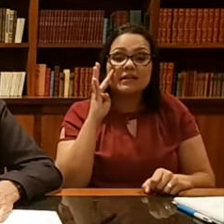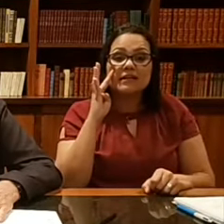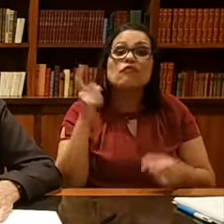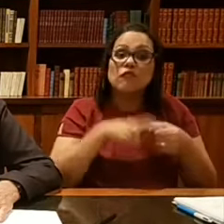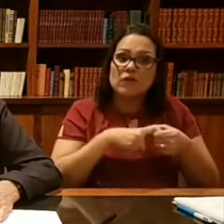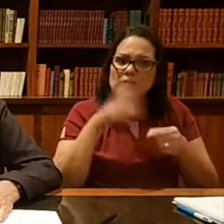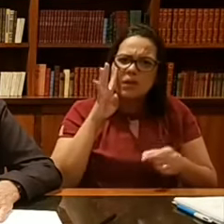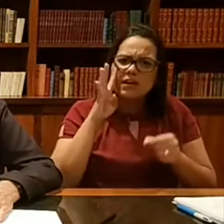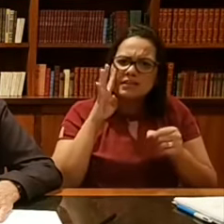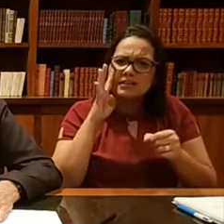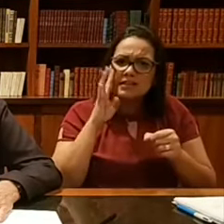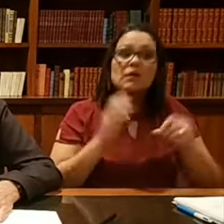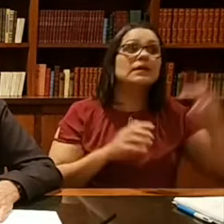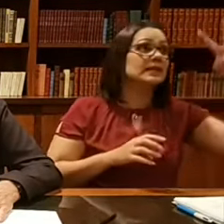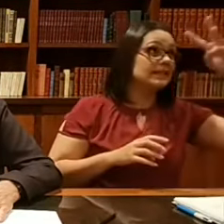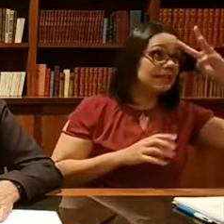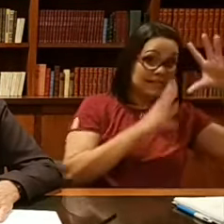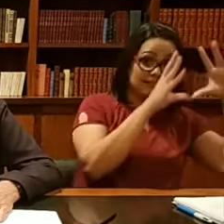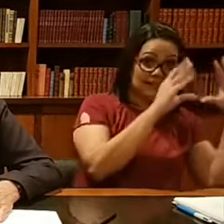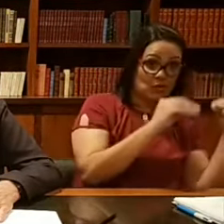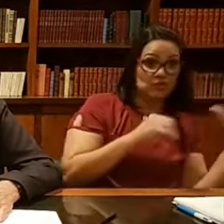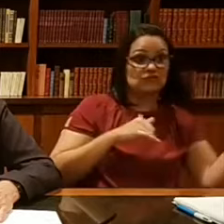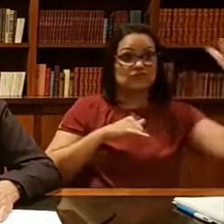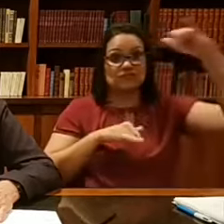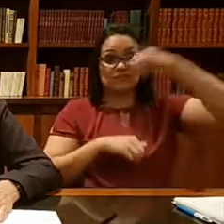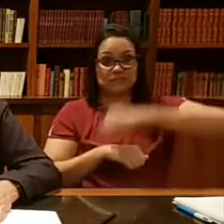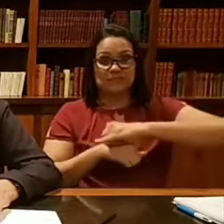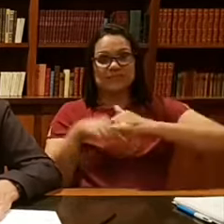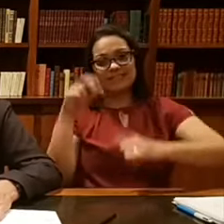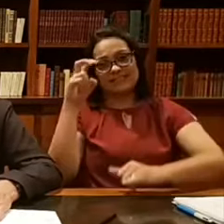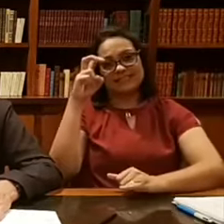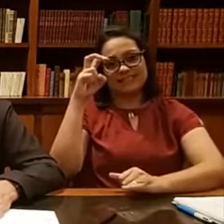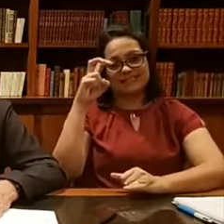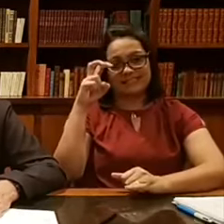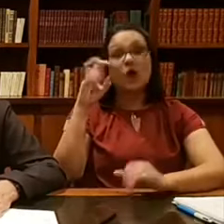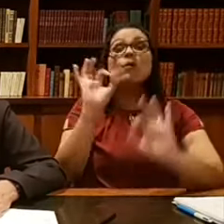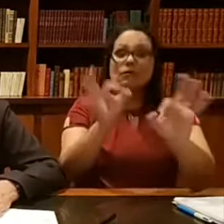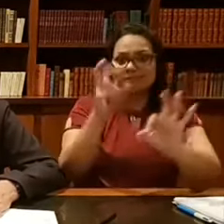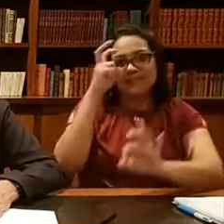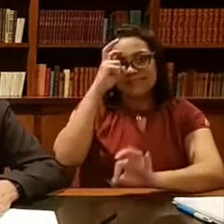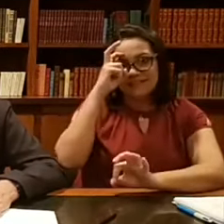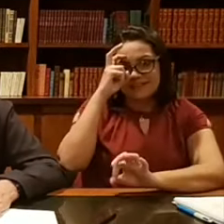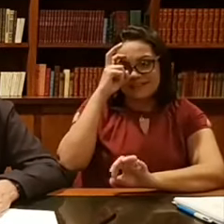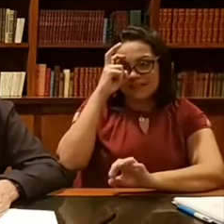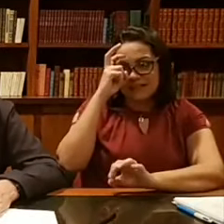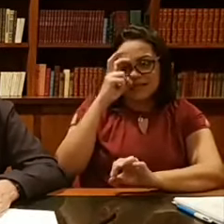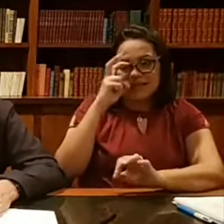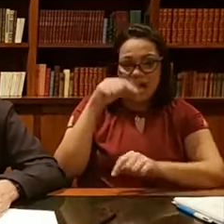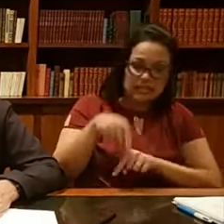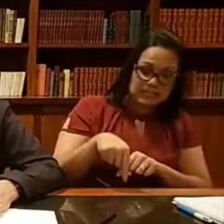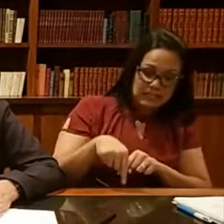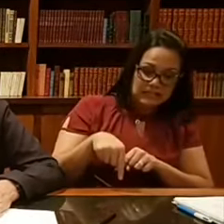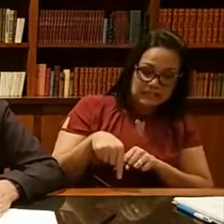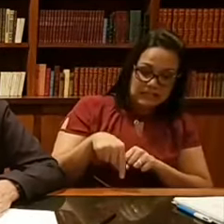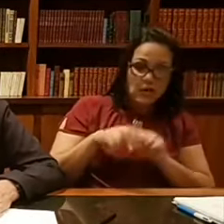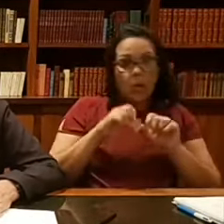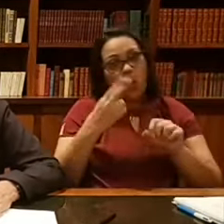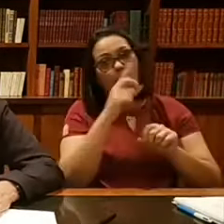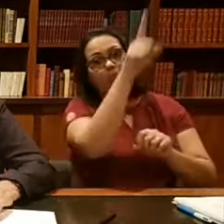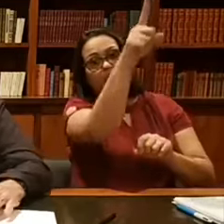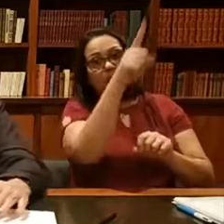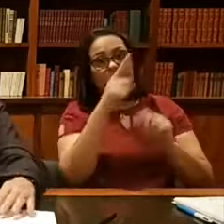Quarta-feira. Nós decolamos na terça-noite, pousamos quarta. Tá. Então vamos estar aqui na Quarta. aqui ou na presidência,